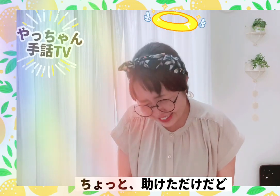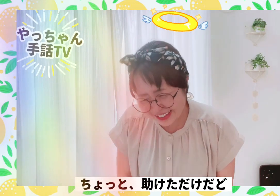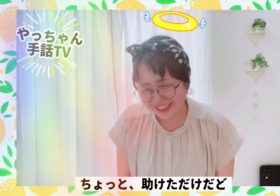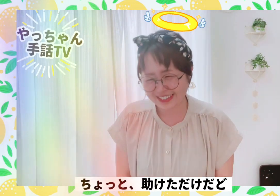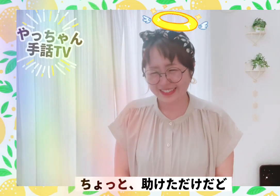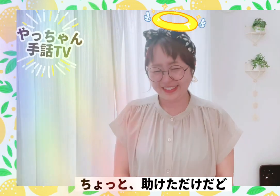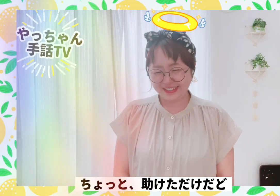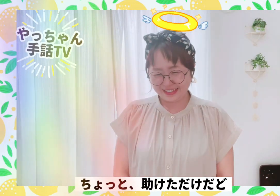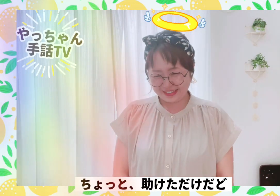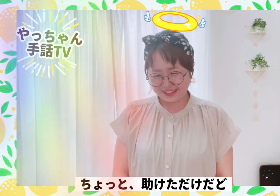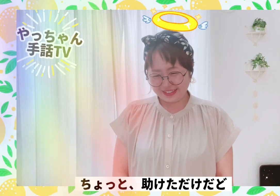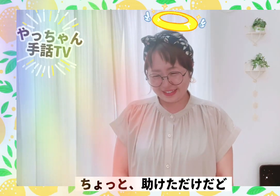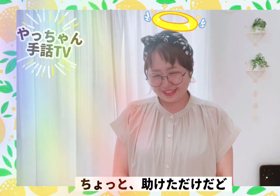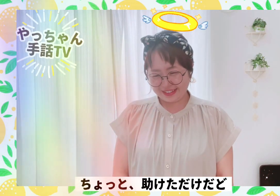ただけだど。